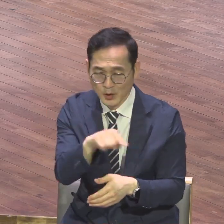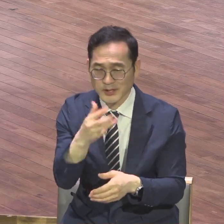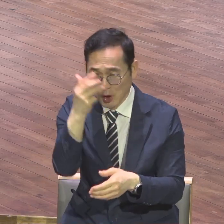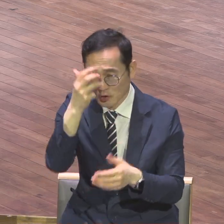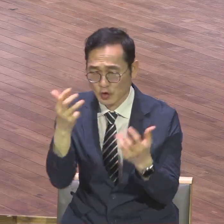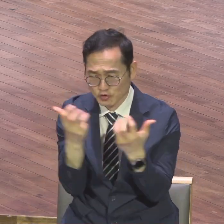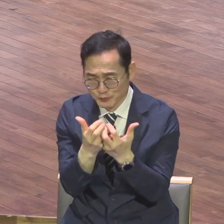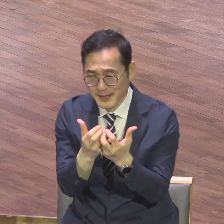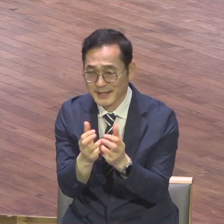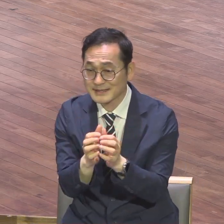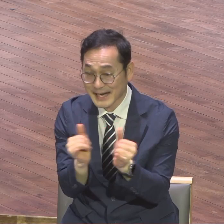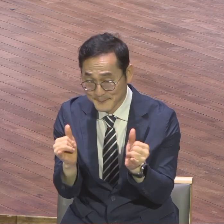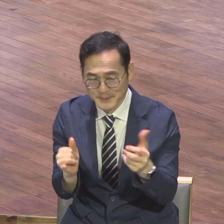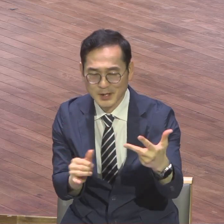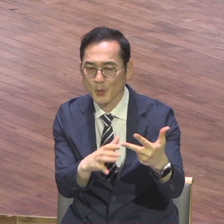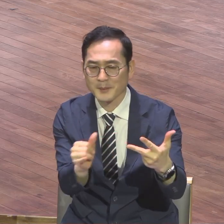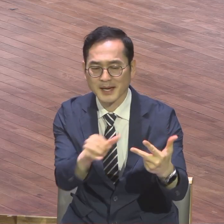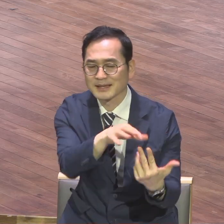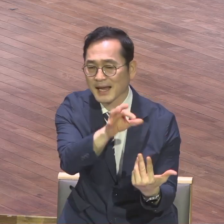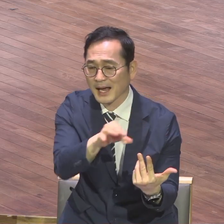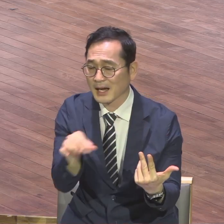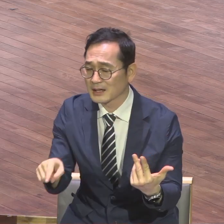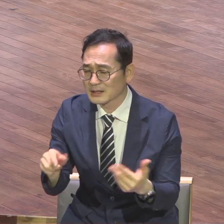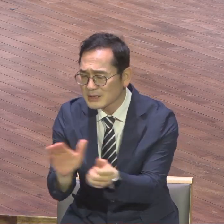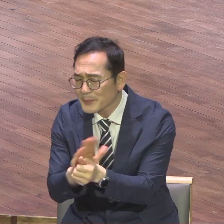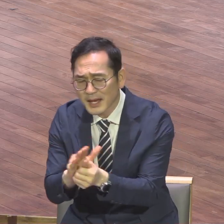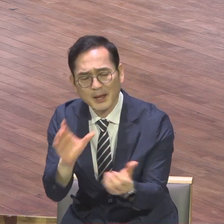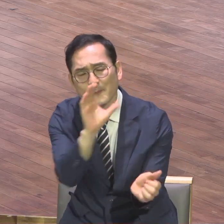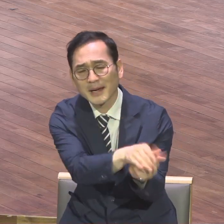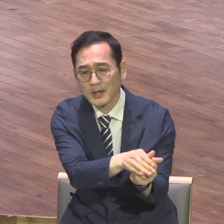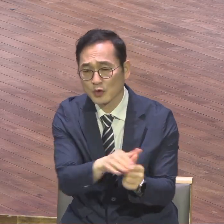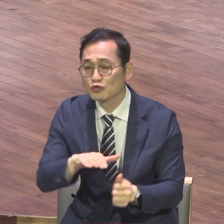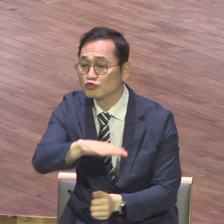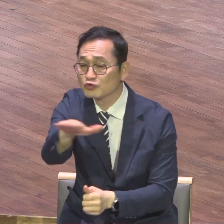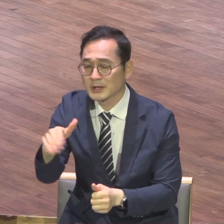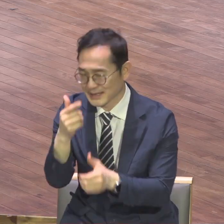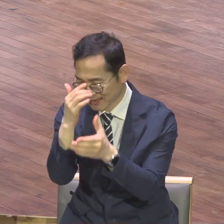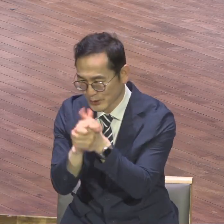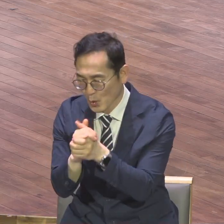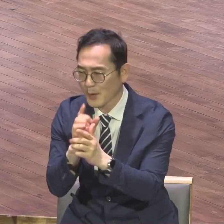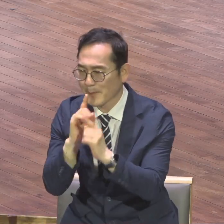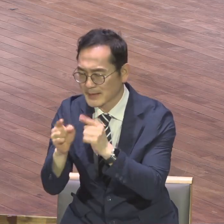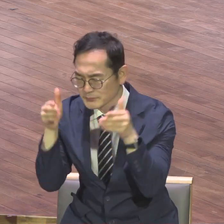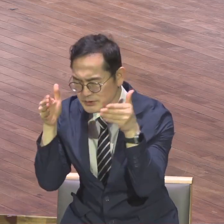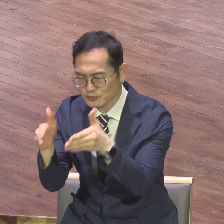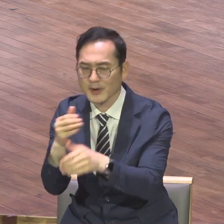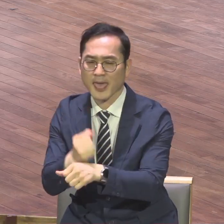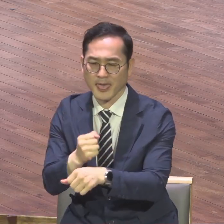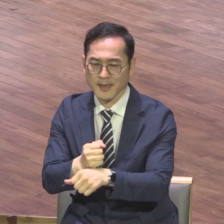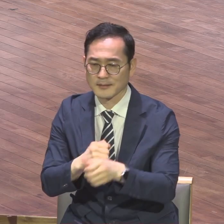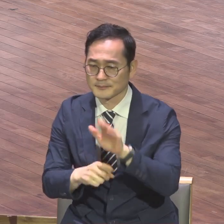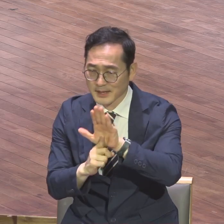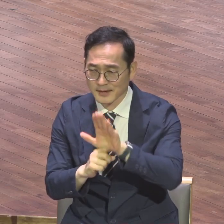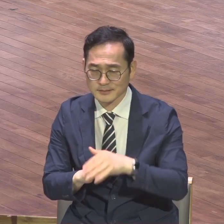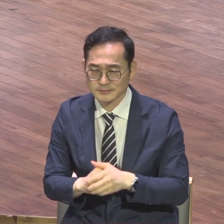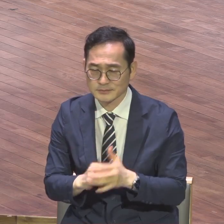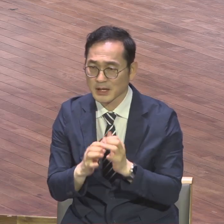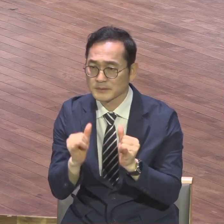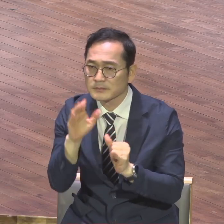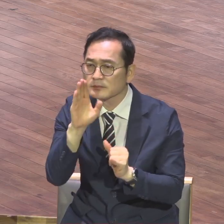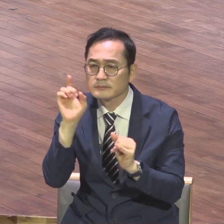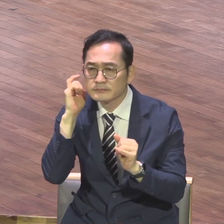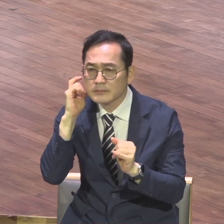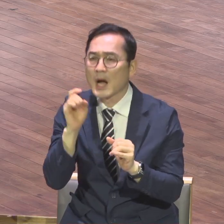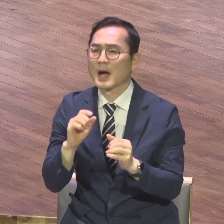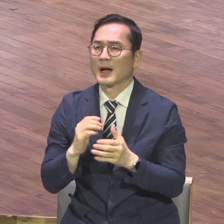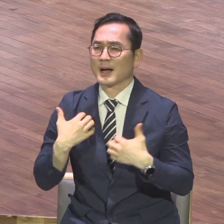칭찬받는 사람 일곱을 택하라. 우리가 이 일을 그들에게 맡기고 우린 오로지 기도하는 일과 말씀 사역에 힘쓰리라 하니 온 무리가 이 말을